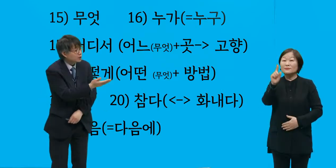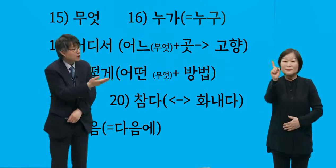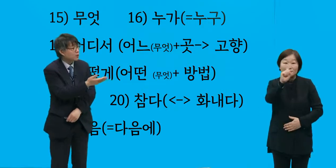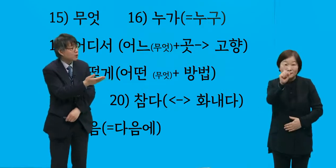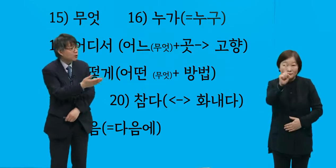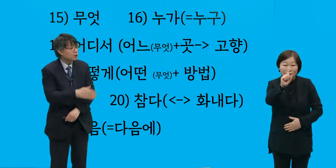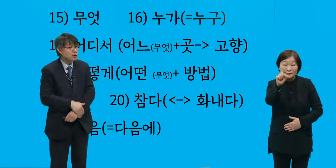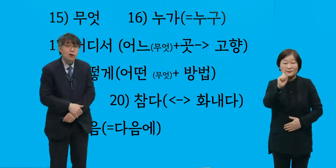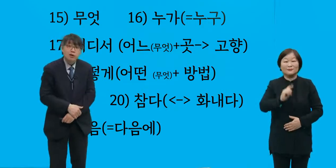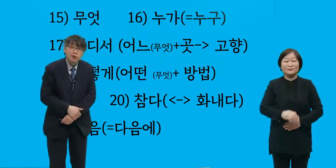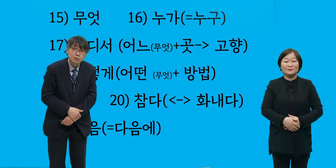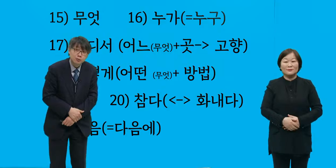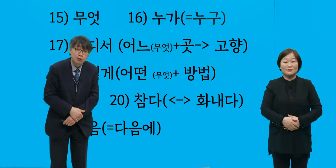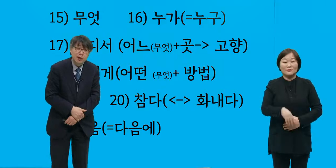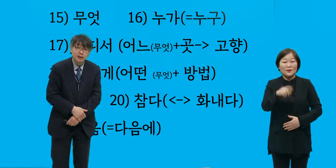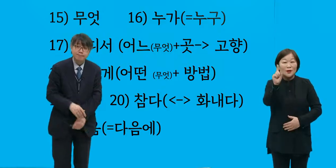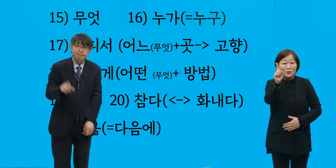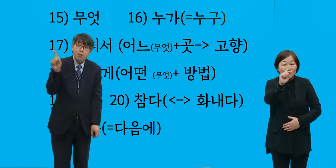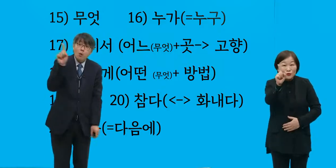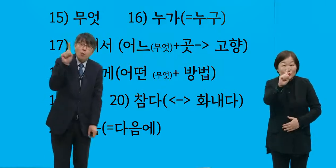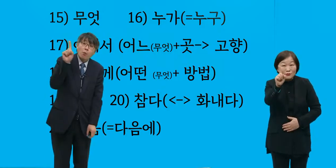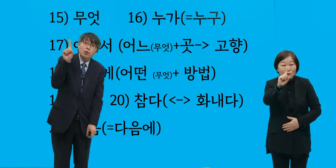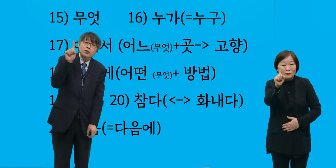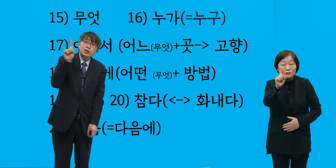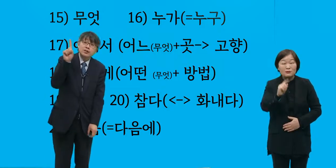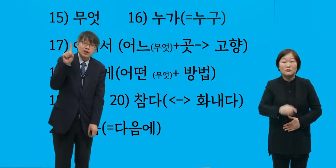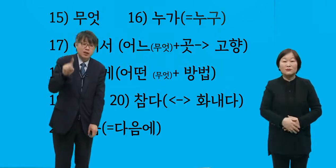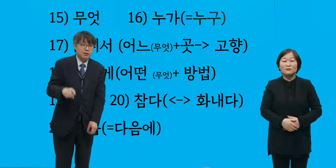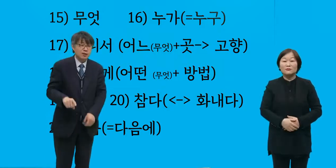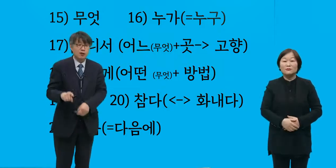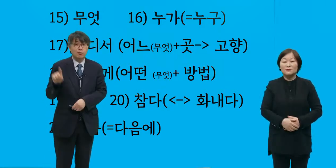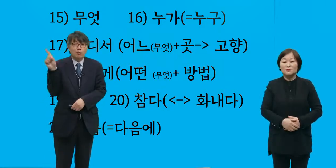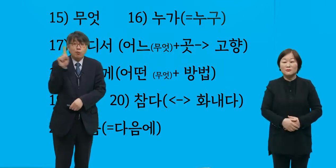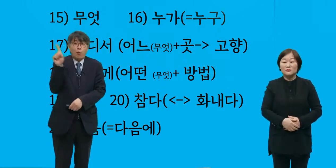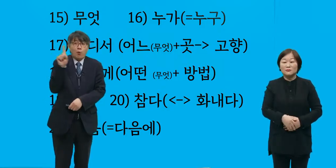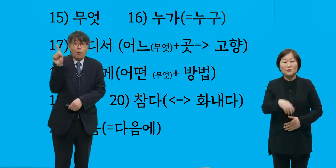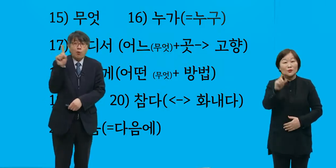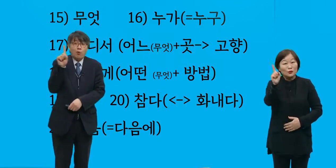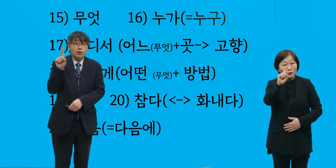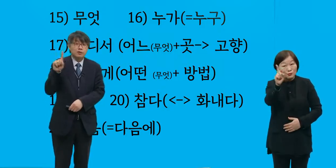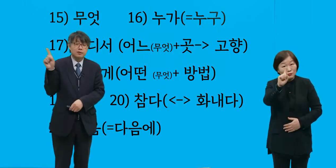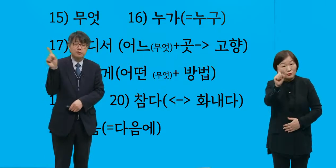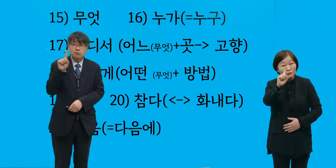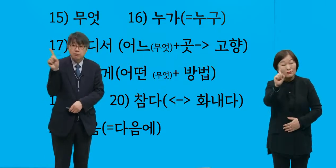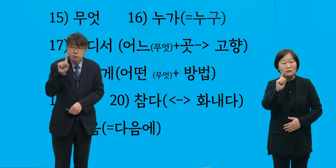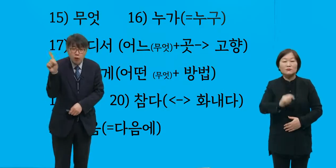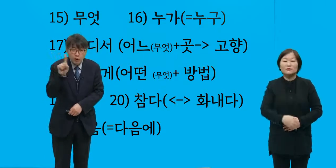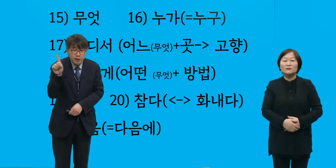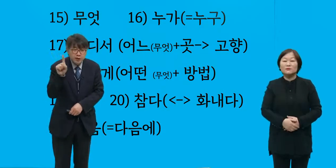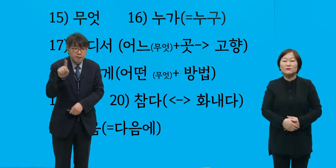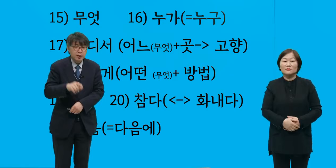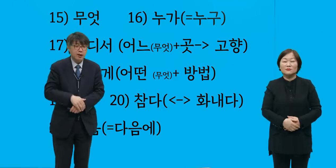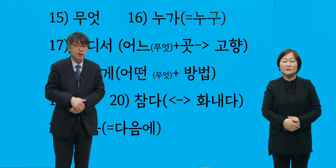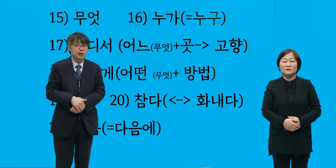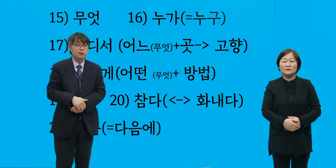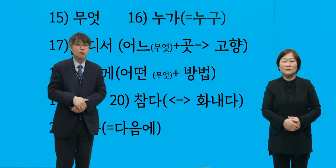권사님 표정 한번 보세요. 궁금한 뭐지 이런 느낌 있잖아요. 뭐 이런 무엇입니다. 그 다음에